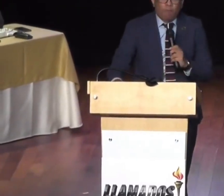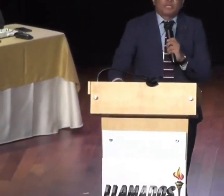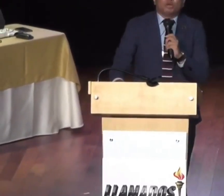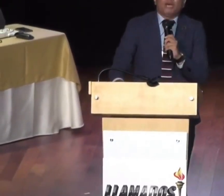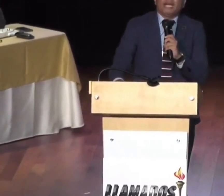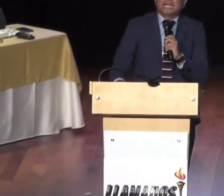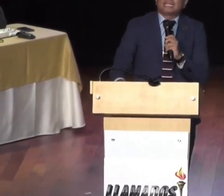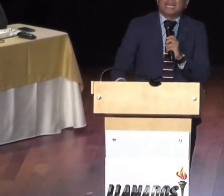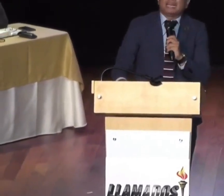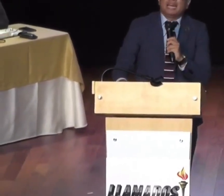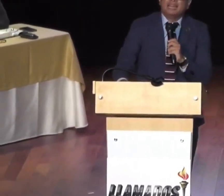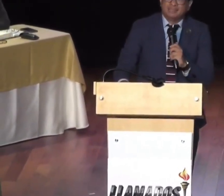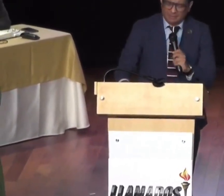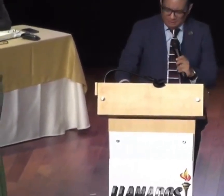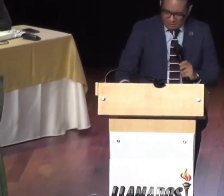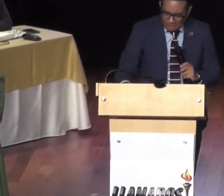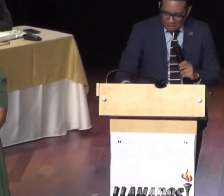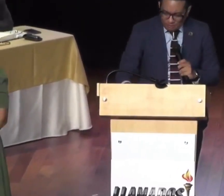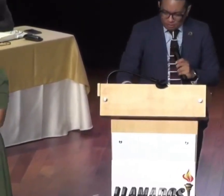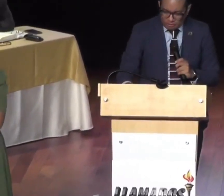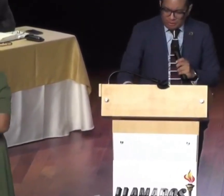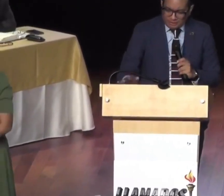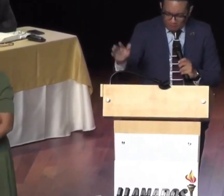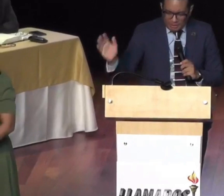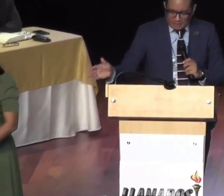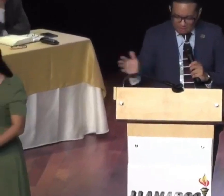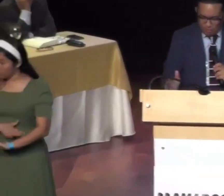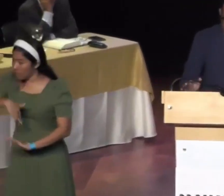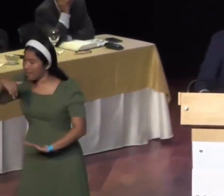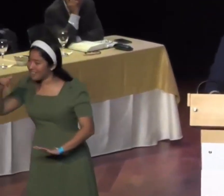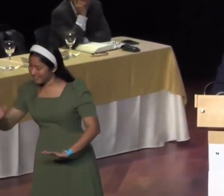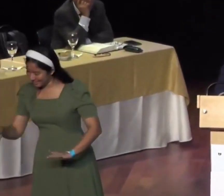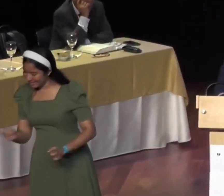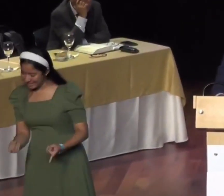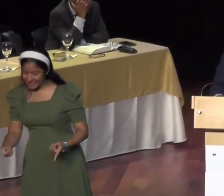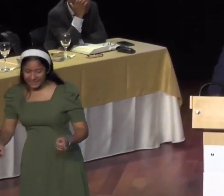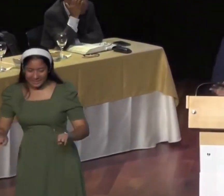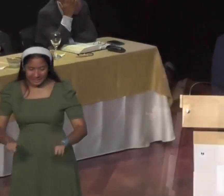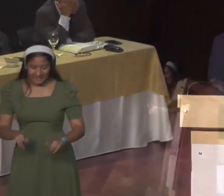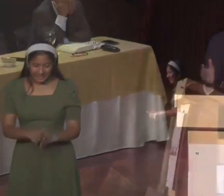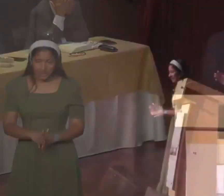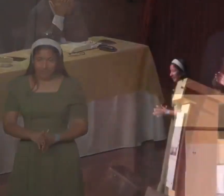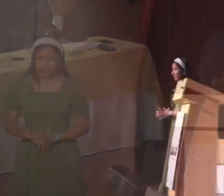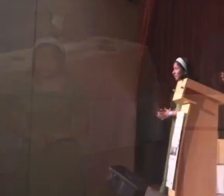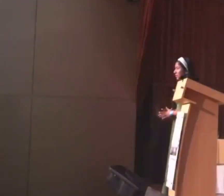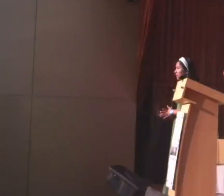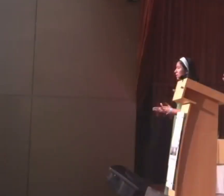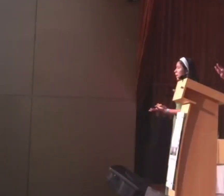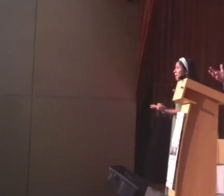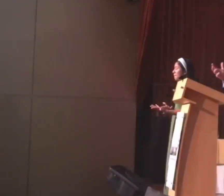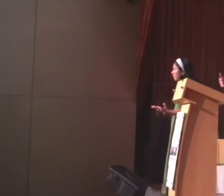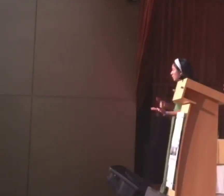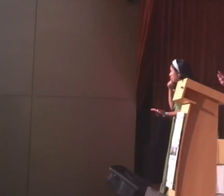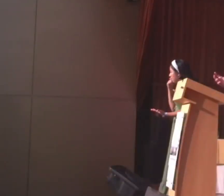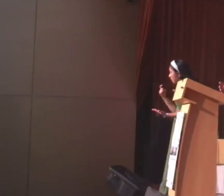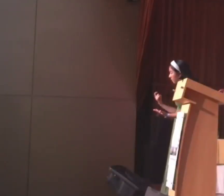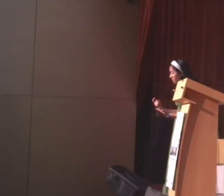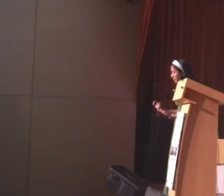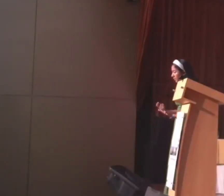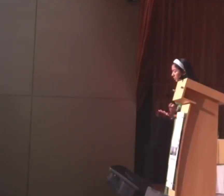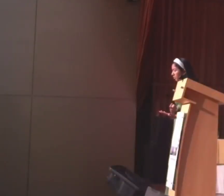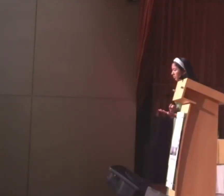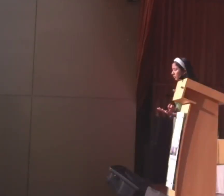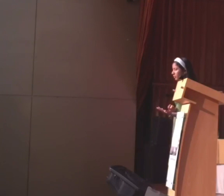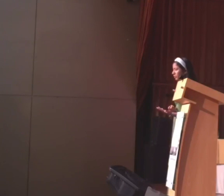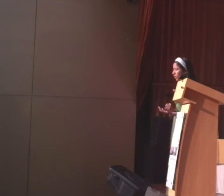Algo pasó en esa tierra. El monte Horeb también es el monte Sinaí. Y yo me di a la tarea de buscar, bueno, el monte Horeb,